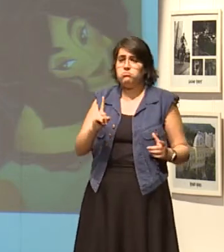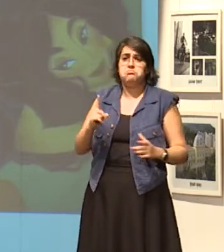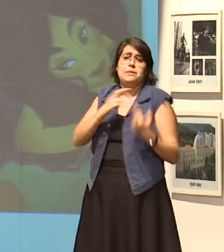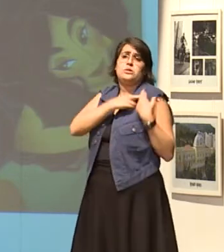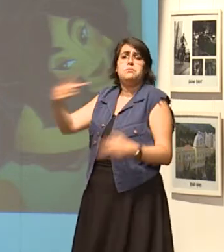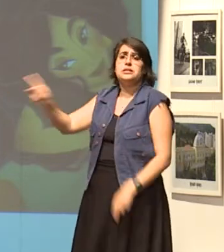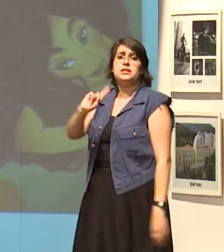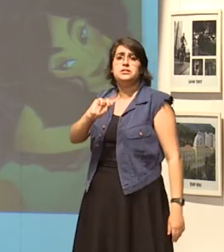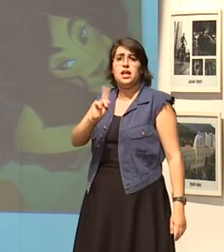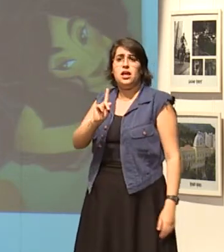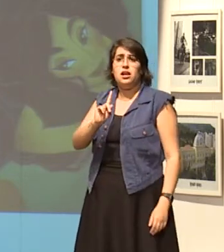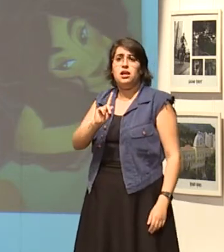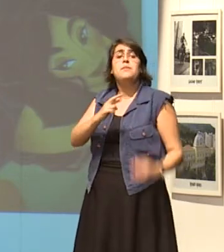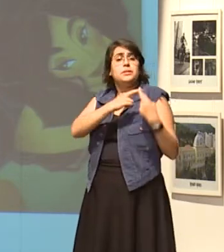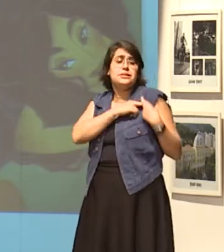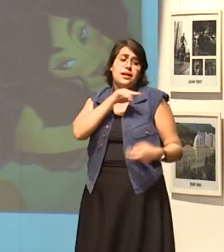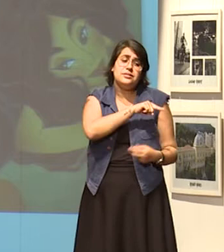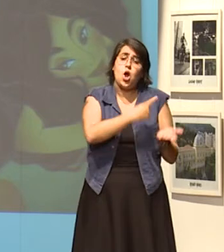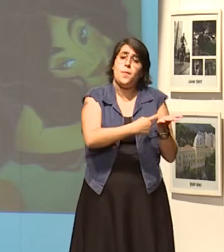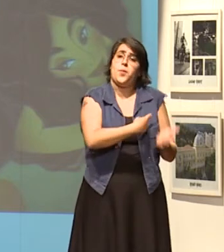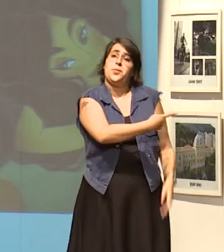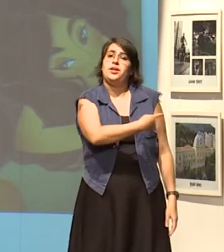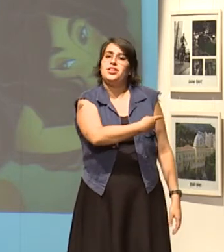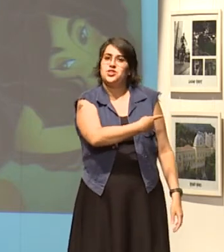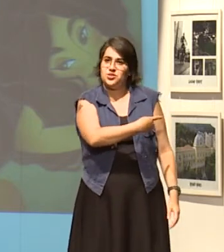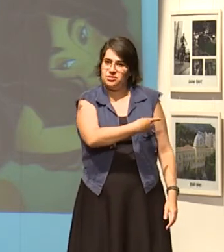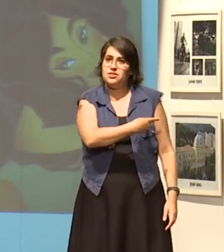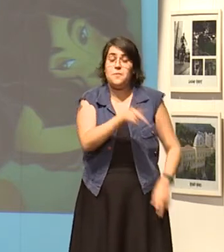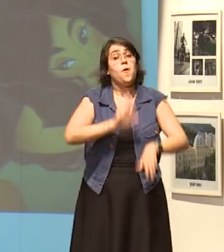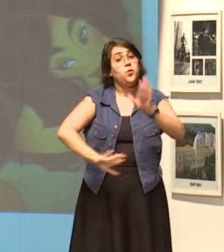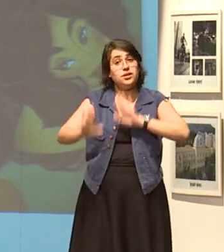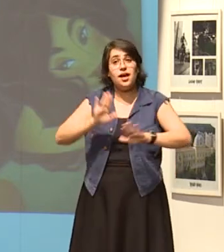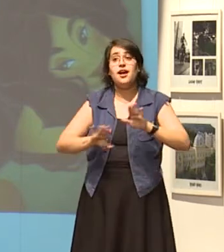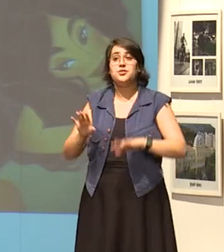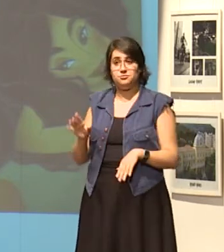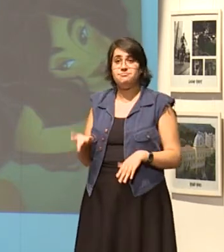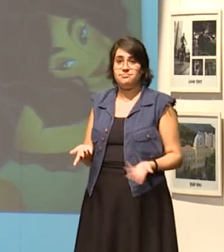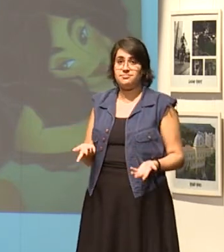casal. Se vê uma pessoa de fora, ela não tem responsabilidade nenhuma com esse relacionamento, porque o compromisso é do casal.